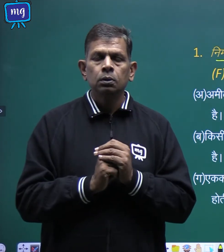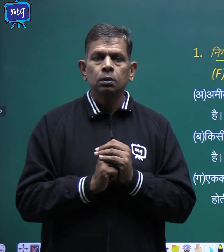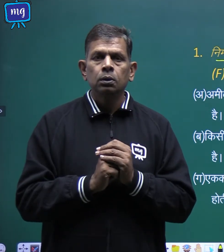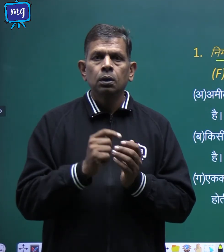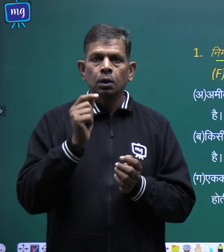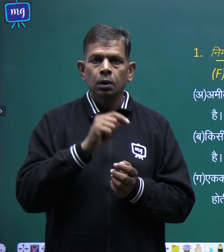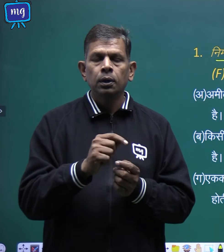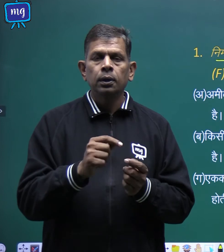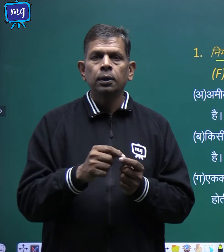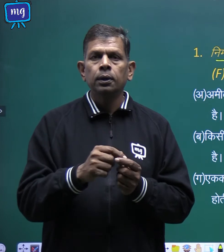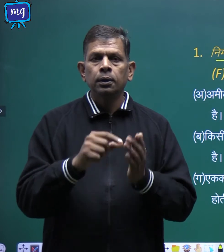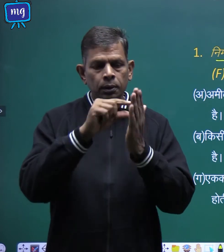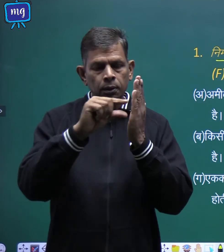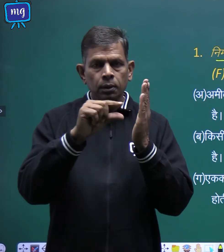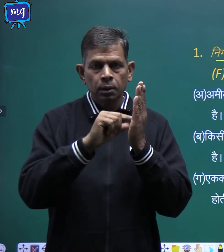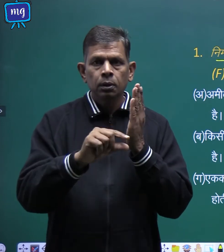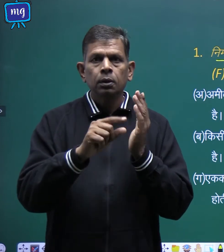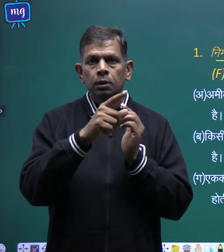अगर ये कथन सत्य है